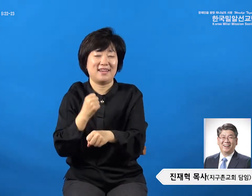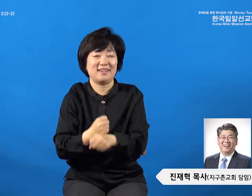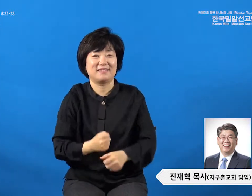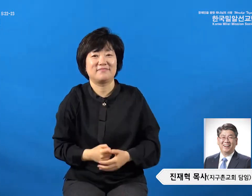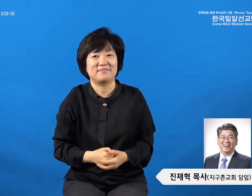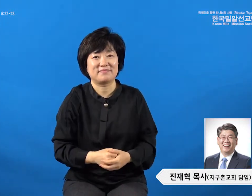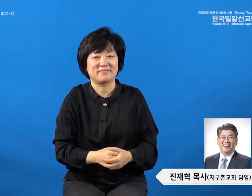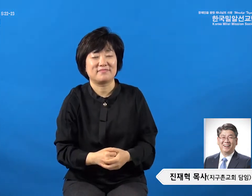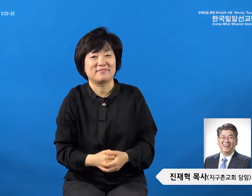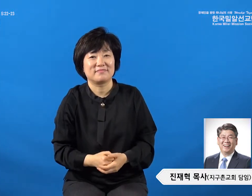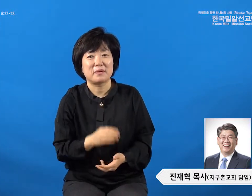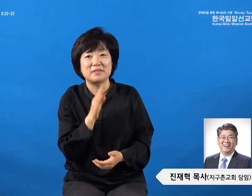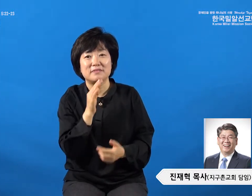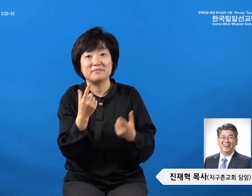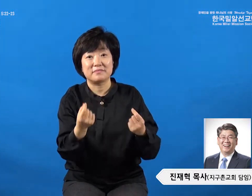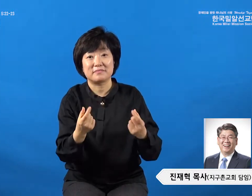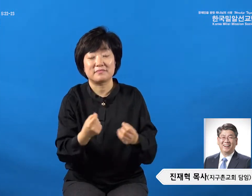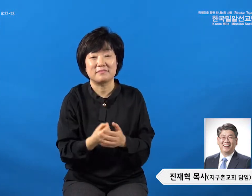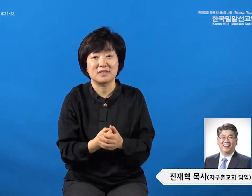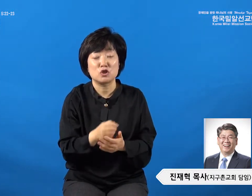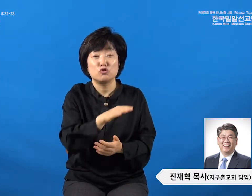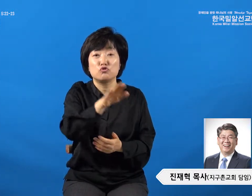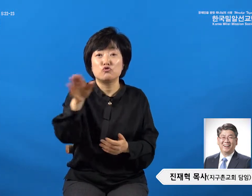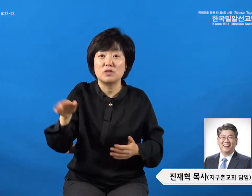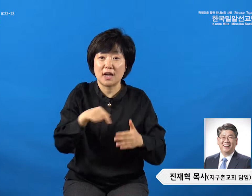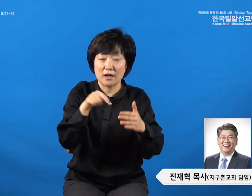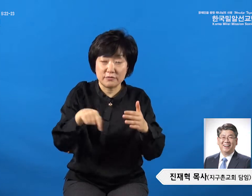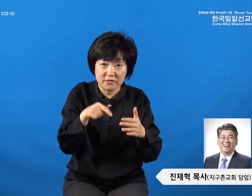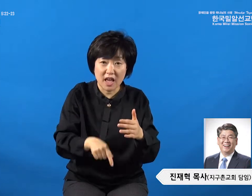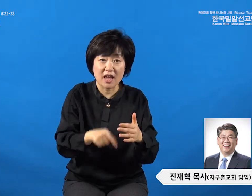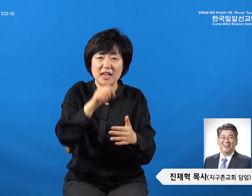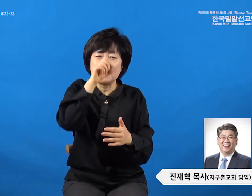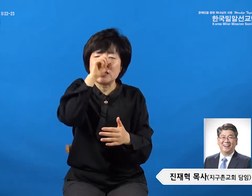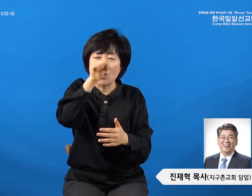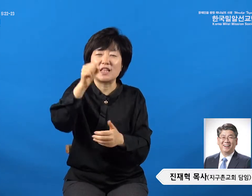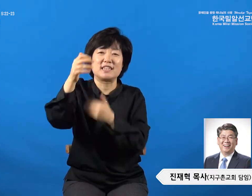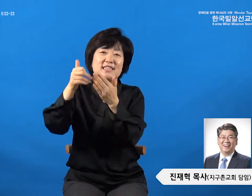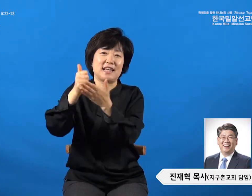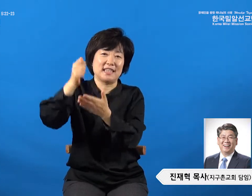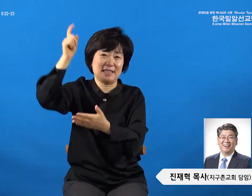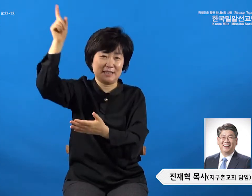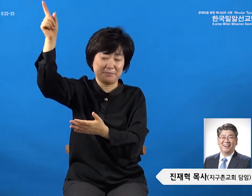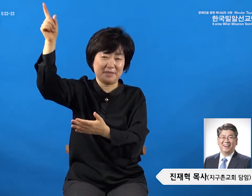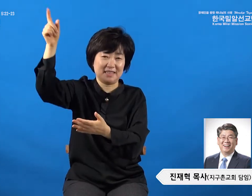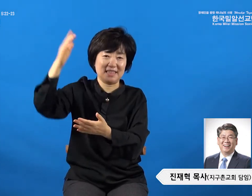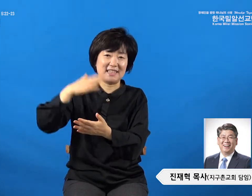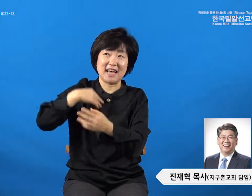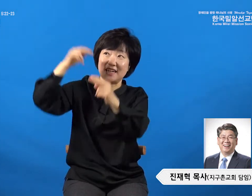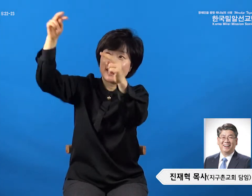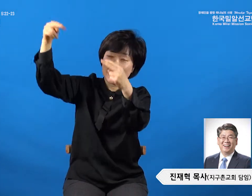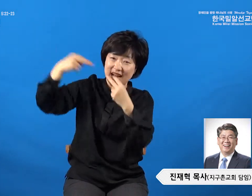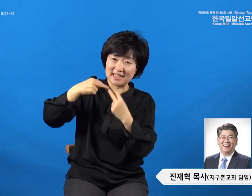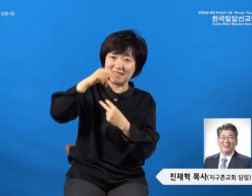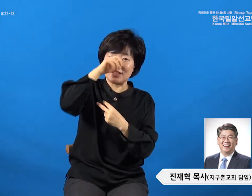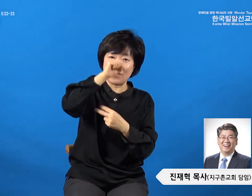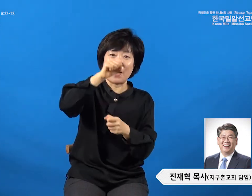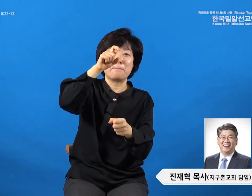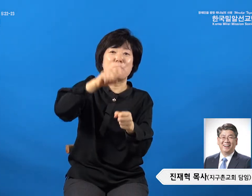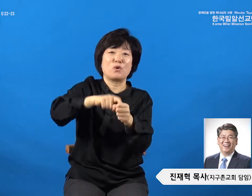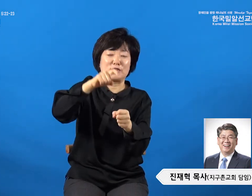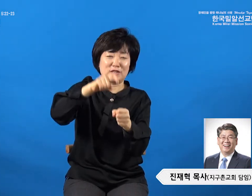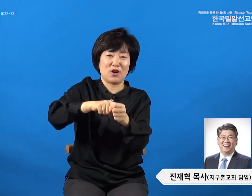있음을 봅니다. 그렇습니다. 바로 우리 가운데 선하신 그분께서 우리를 향해